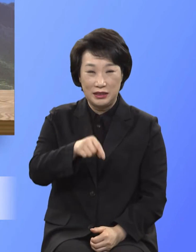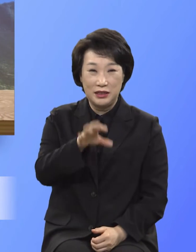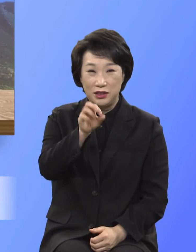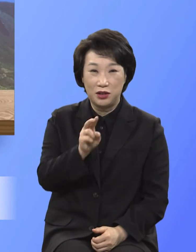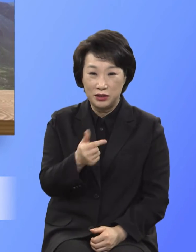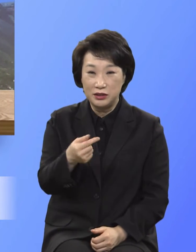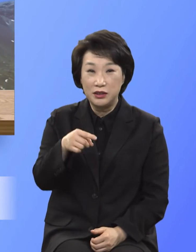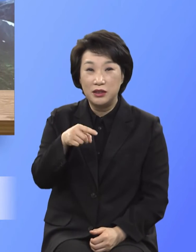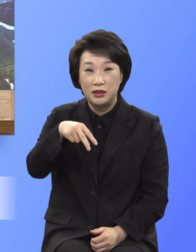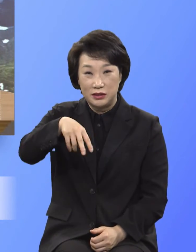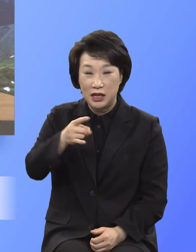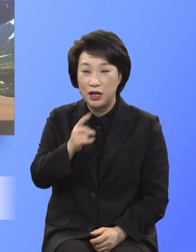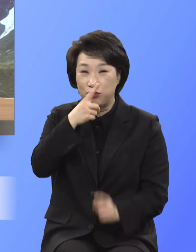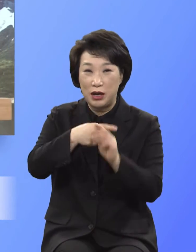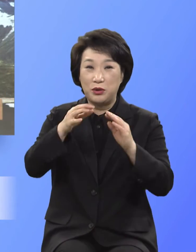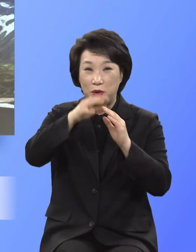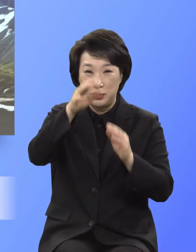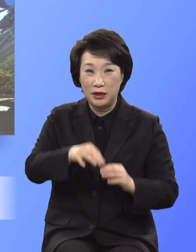연세중앙교회를